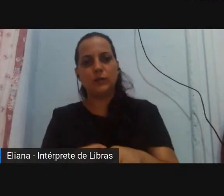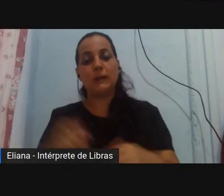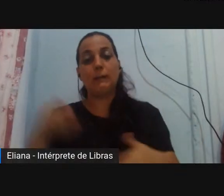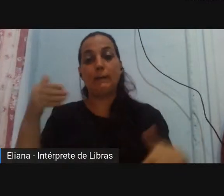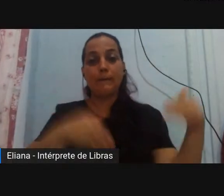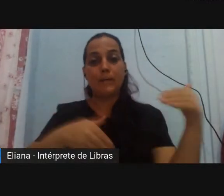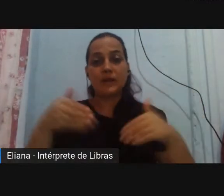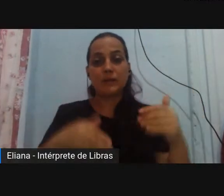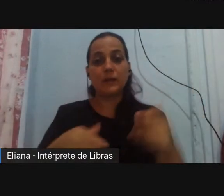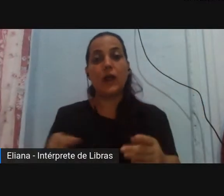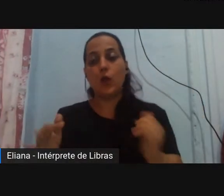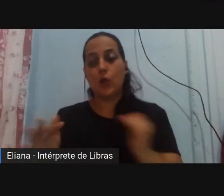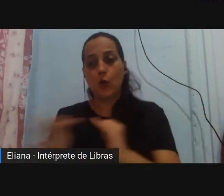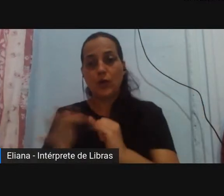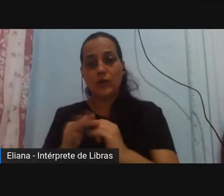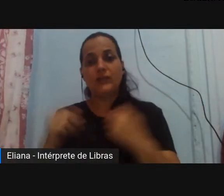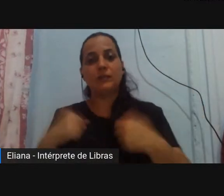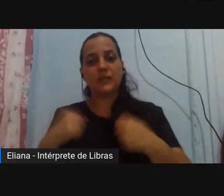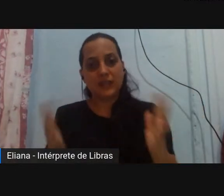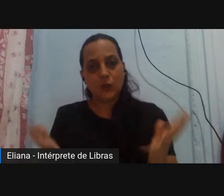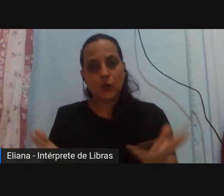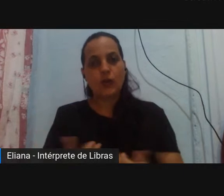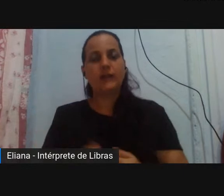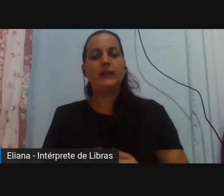qualitativamente superior nele.